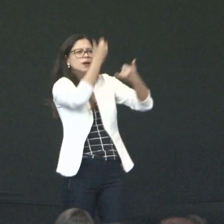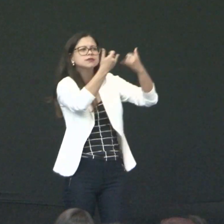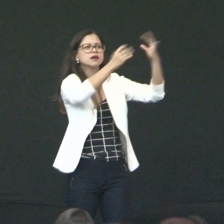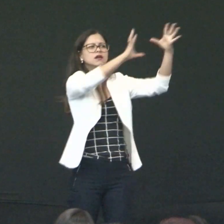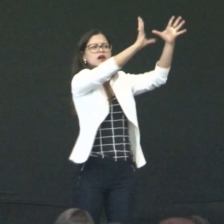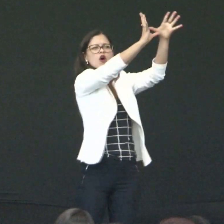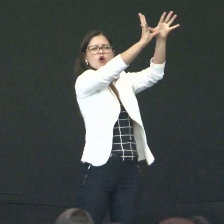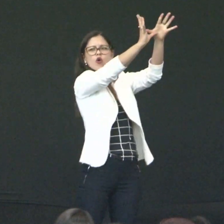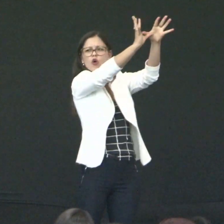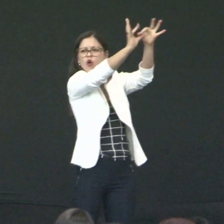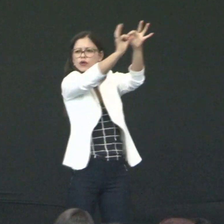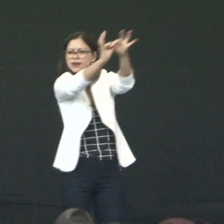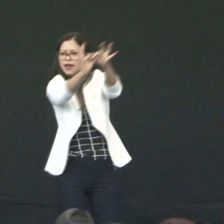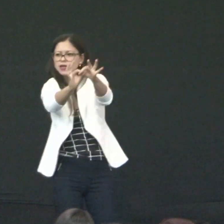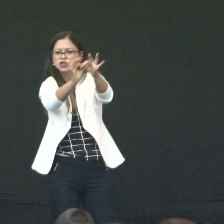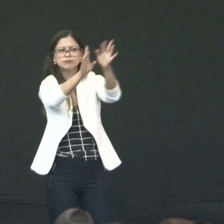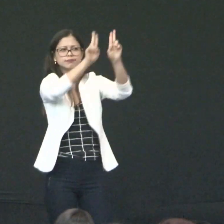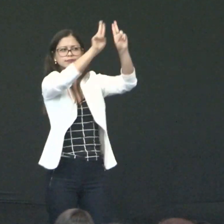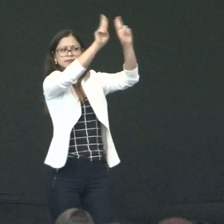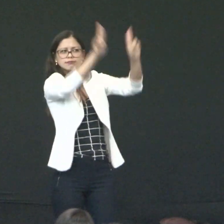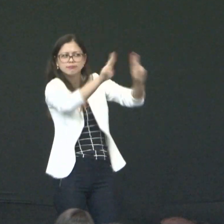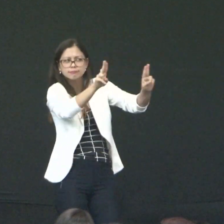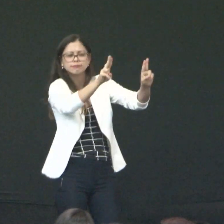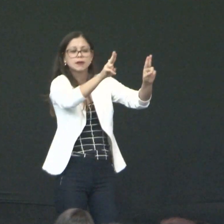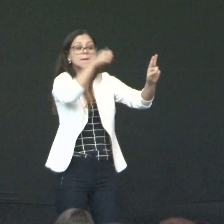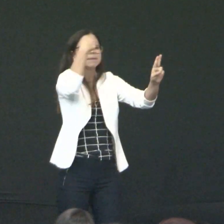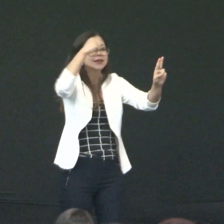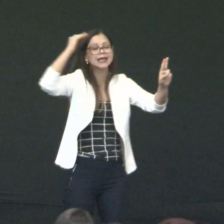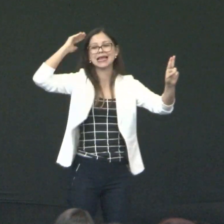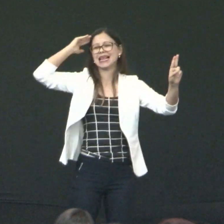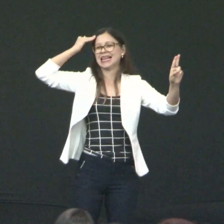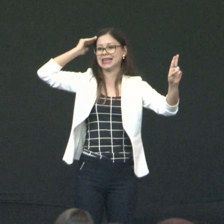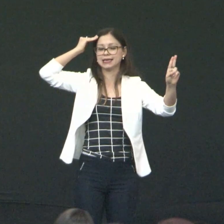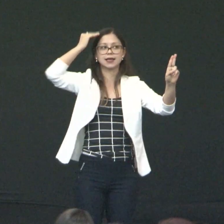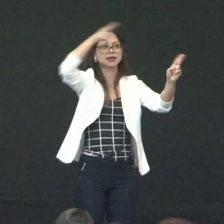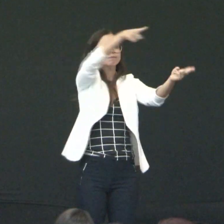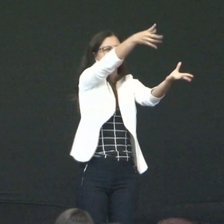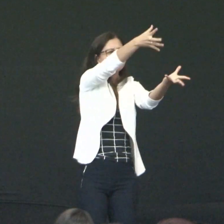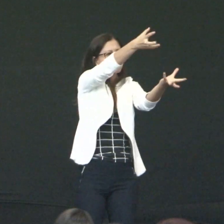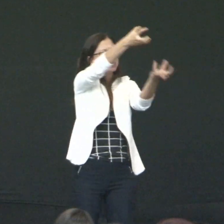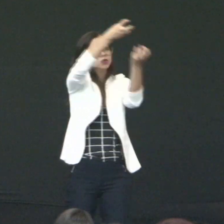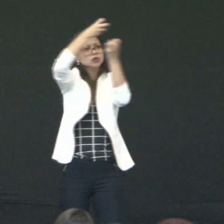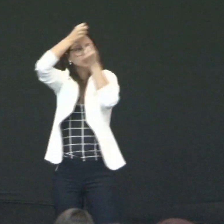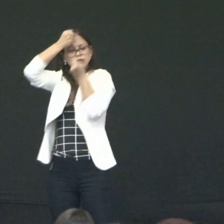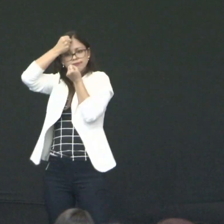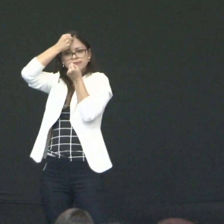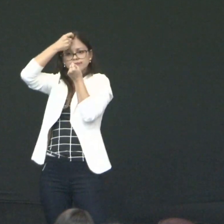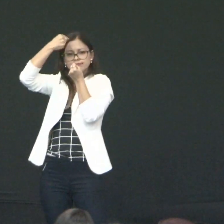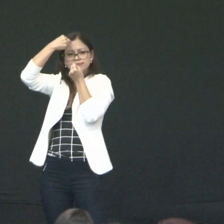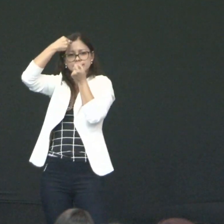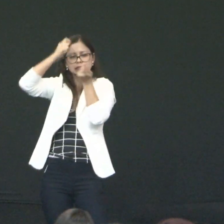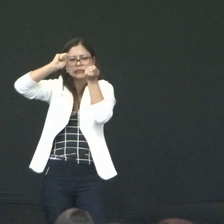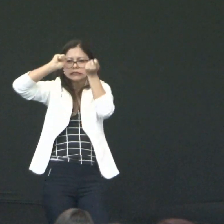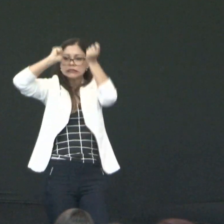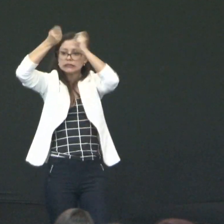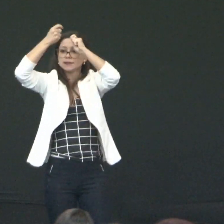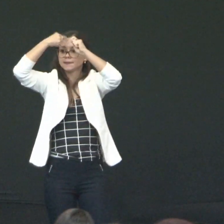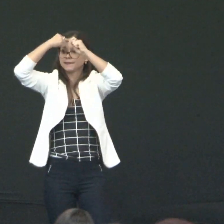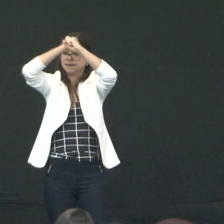É importante entender esse processo de tradução, porque a gente precisa receber essa língua e